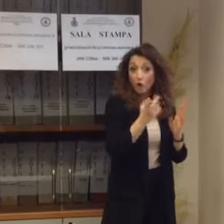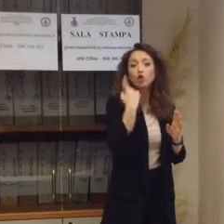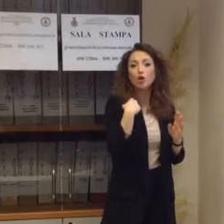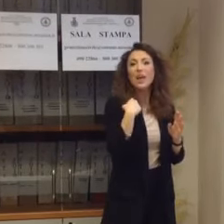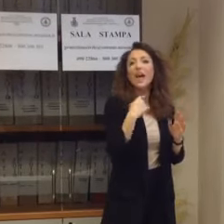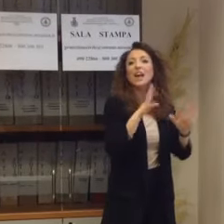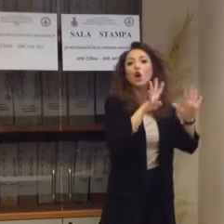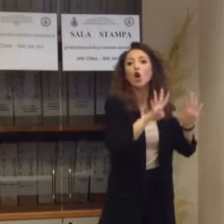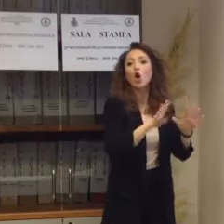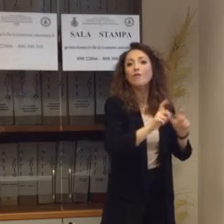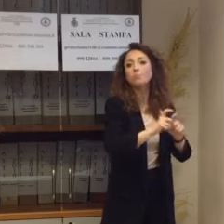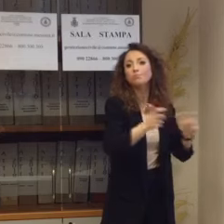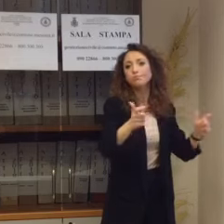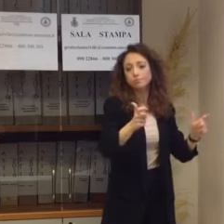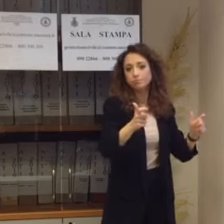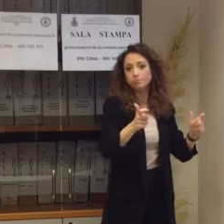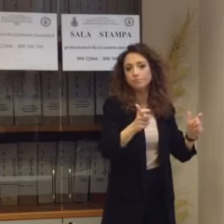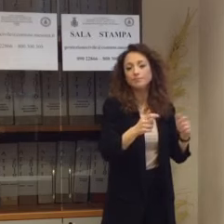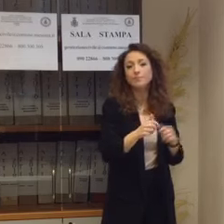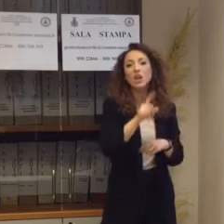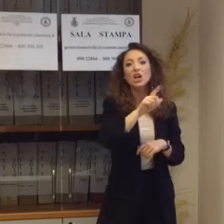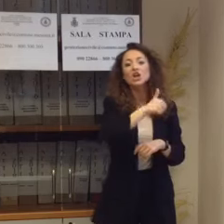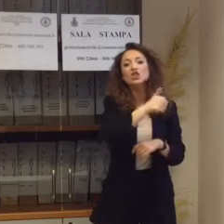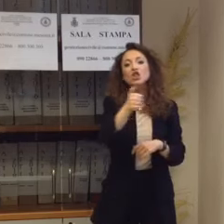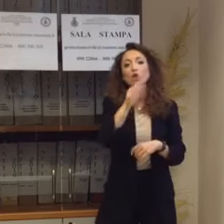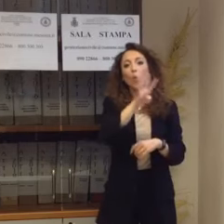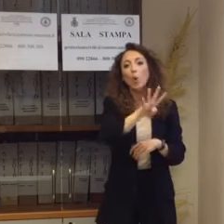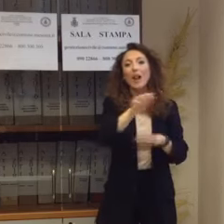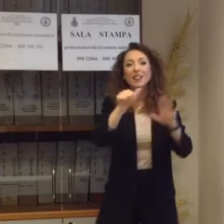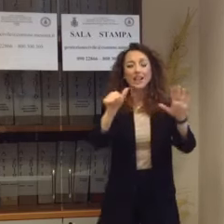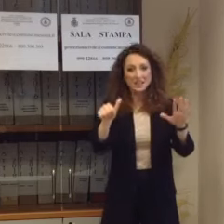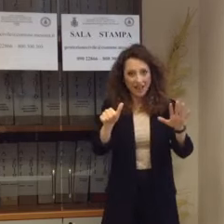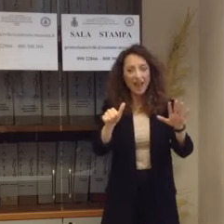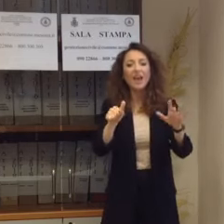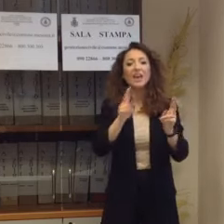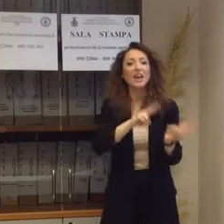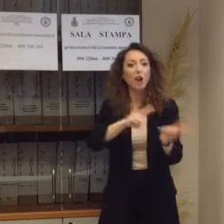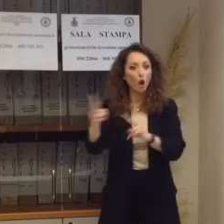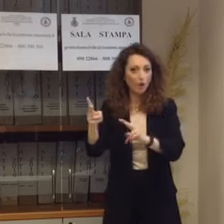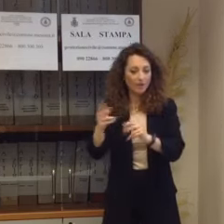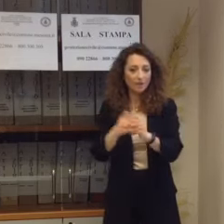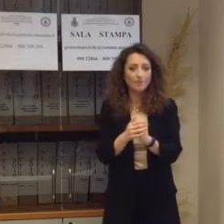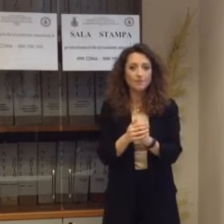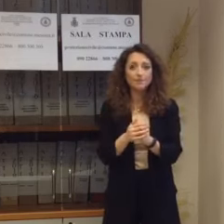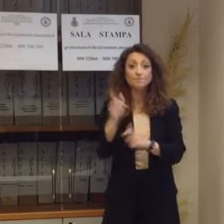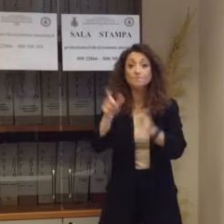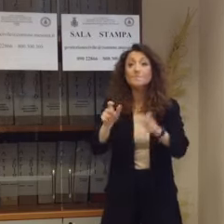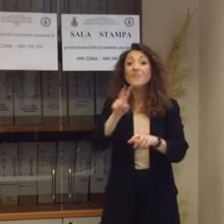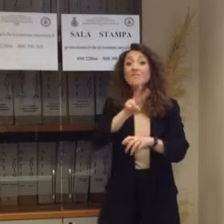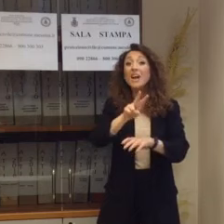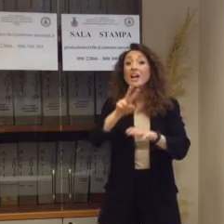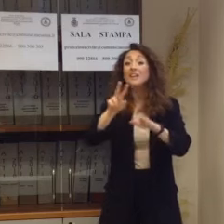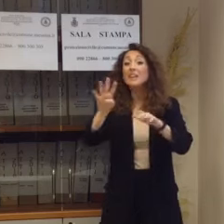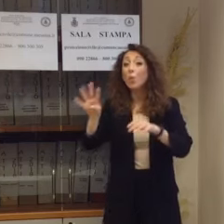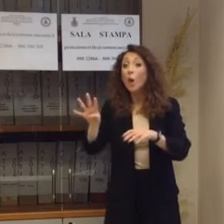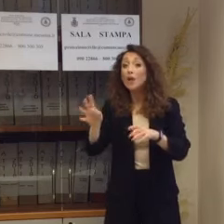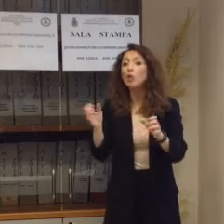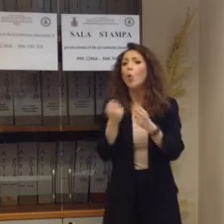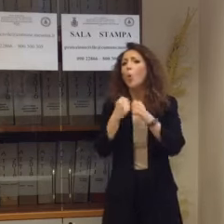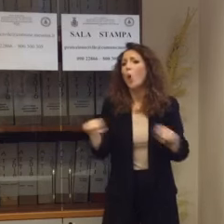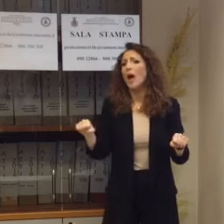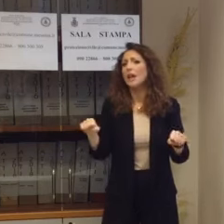in aumento. 146 sono i ricoveri, 24 sono i guariti, quindi uno in più rispetto a